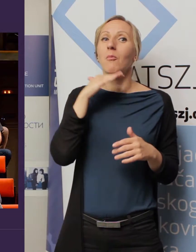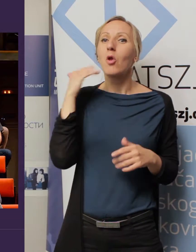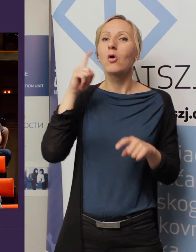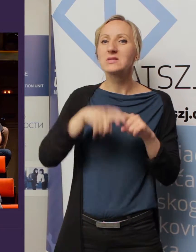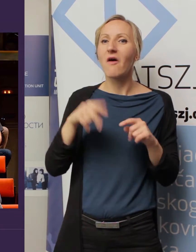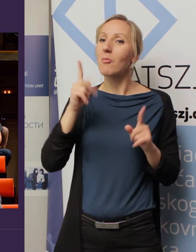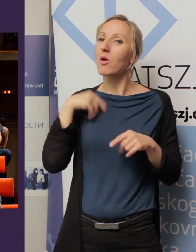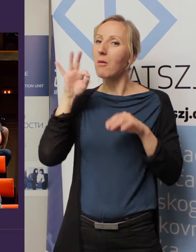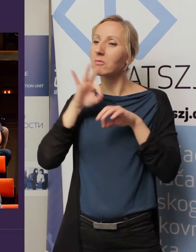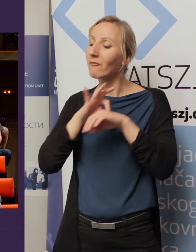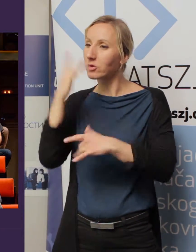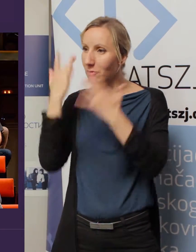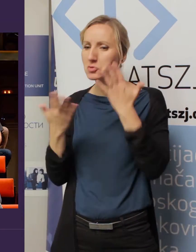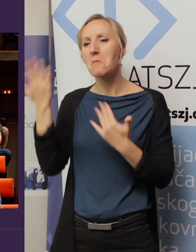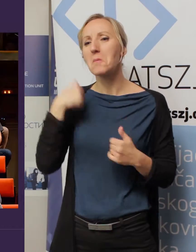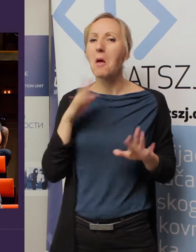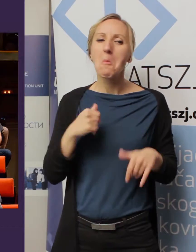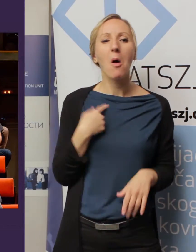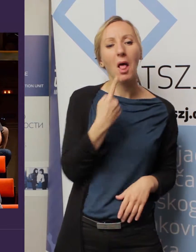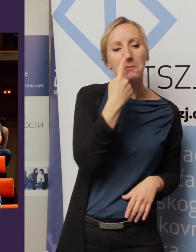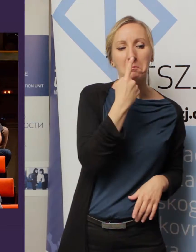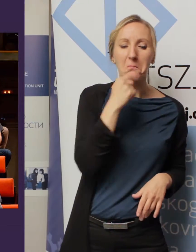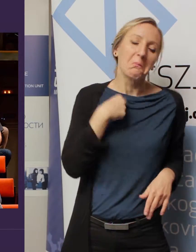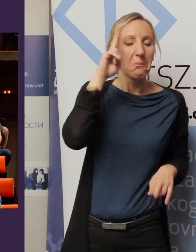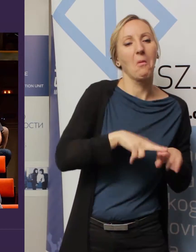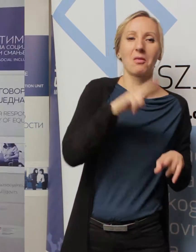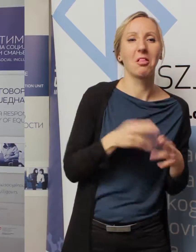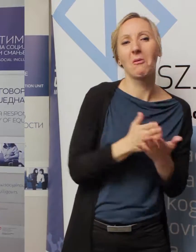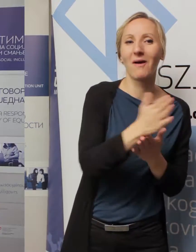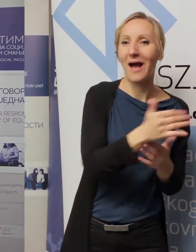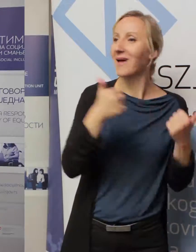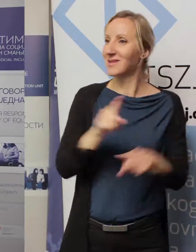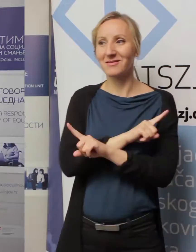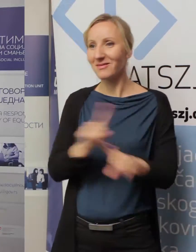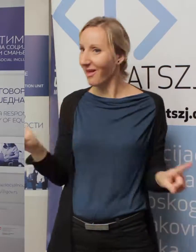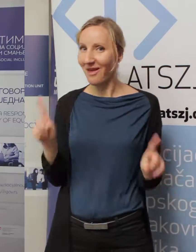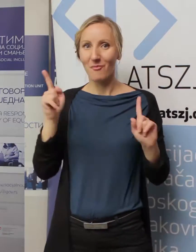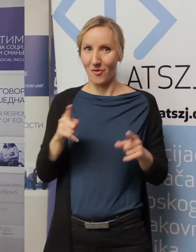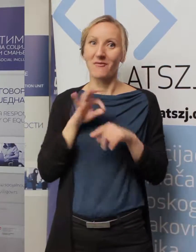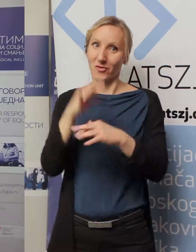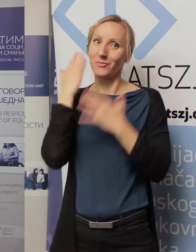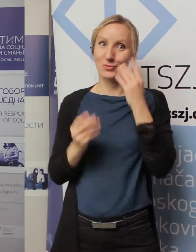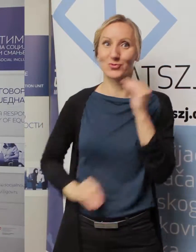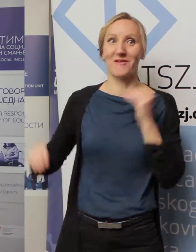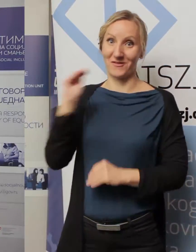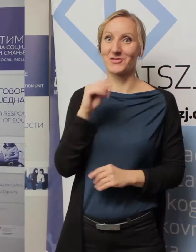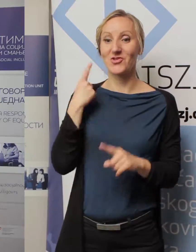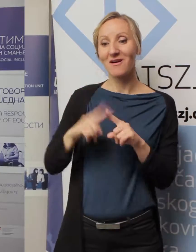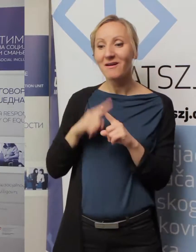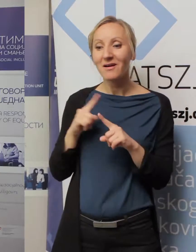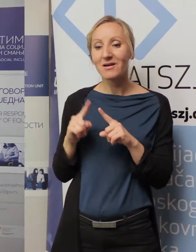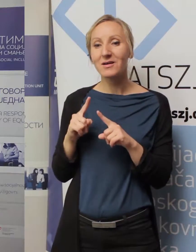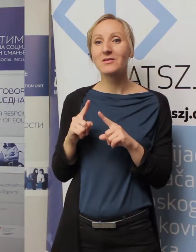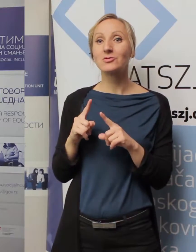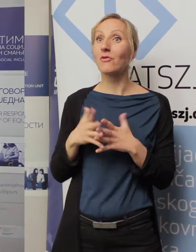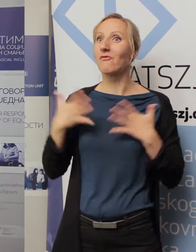stvari u kojima moram da vodim računa. Nekada sam mogla da budem vođena intuicijom, ali sada više ne smem i da dozvolim to sebi iz razloga što